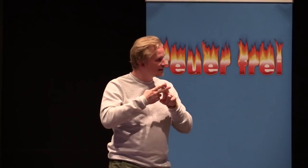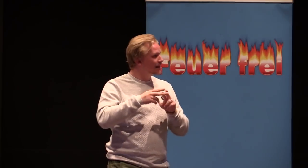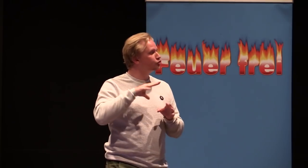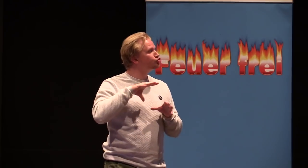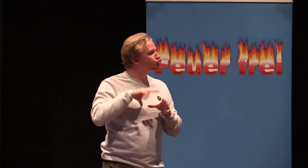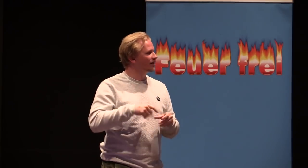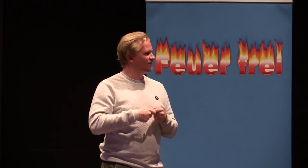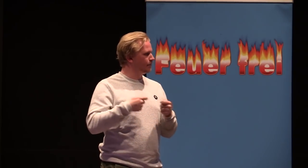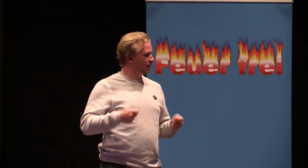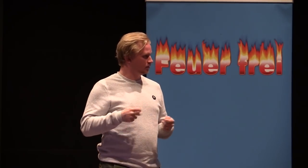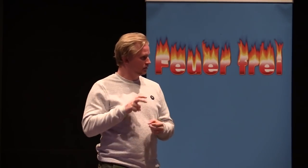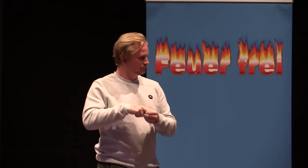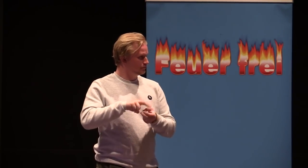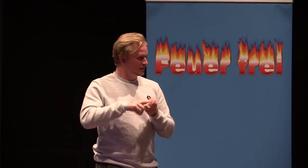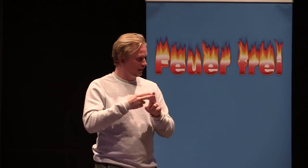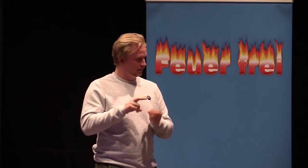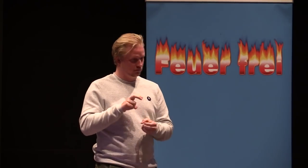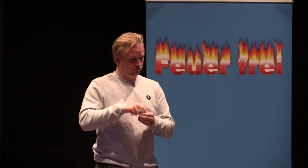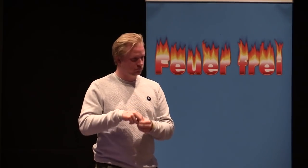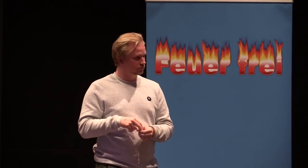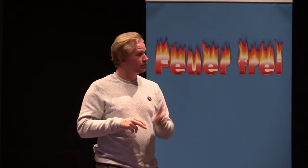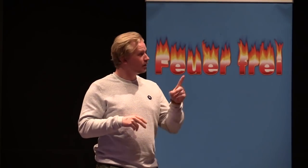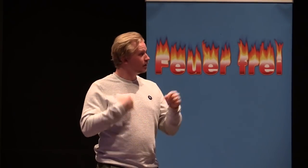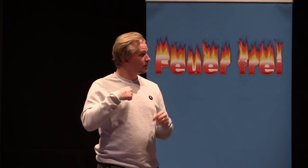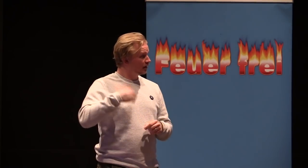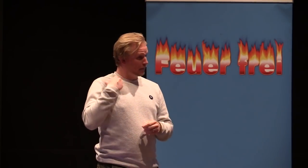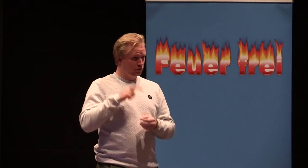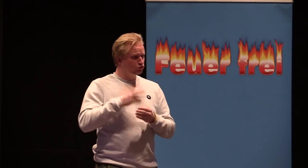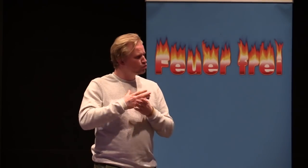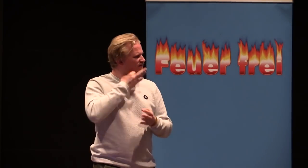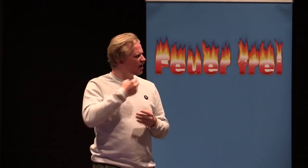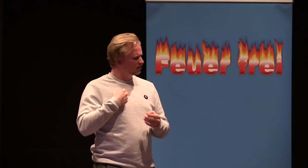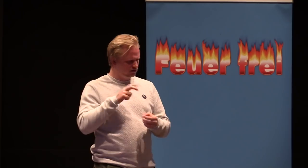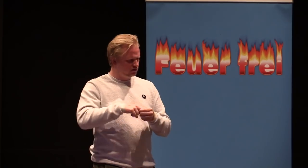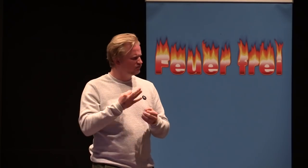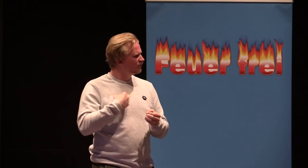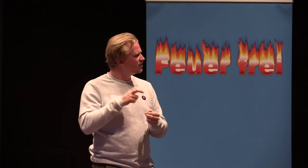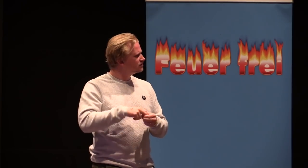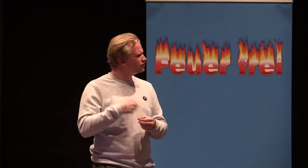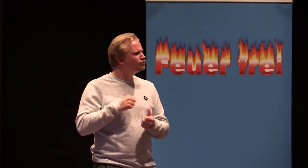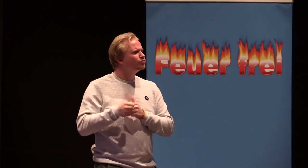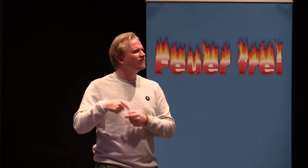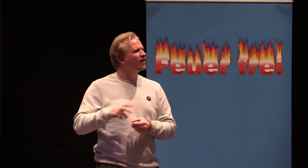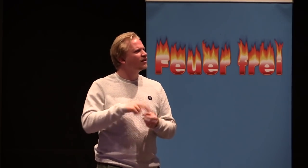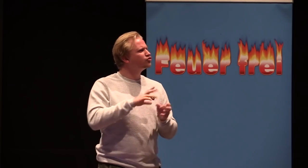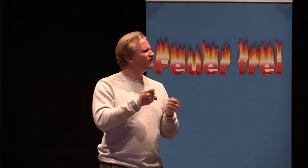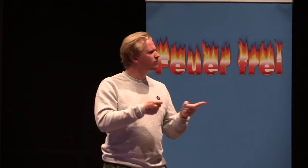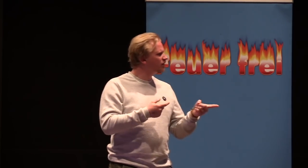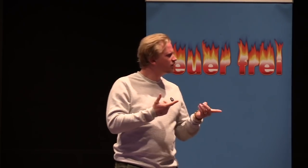Also ich weiß, der Sportverein Köln ist auch Mitglied im Stadtverband. Allerdings stelle ich mir immer wieder die